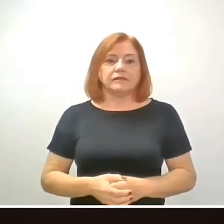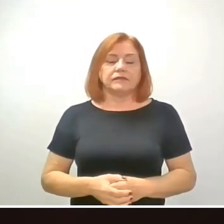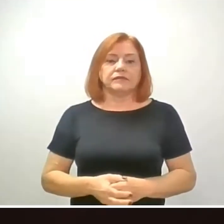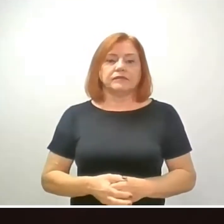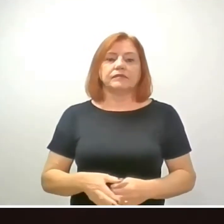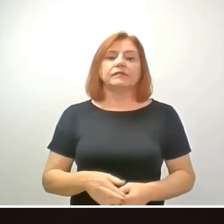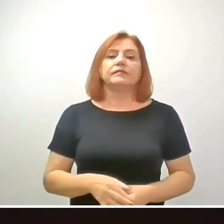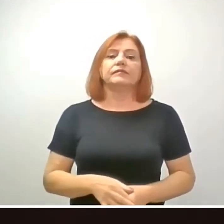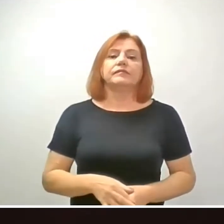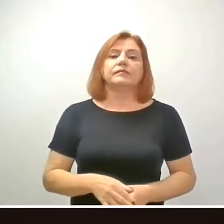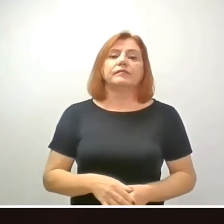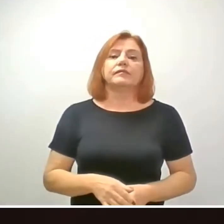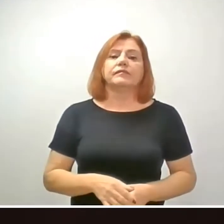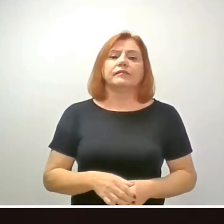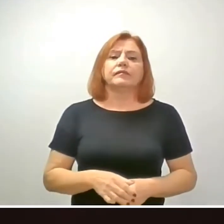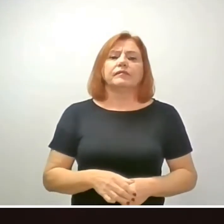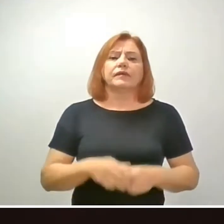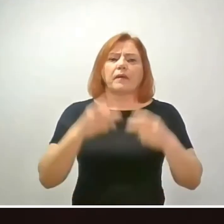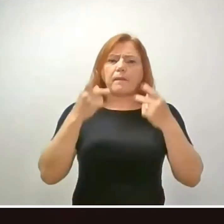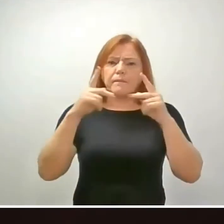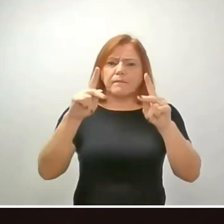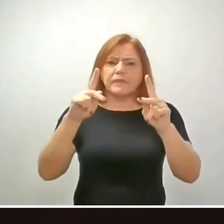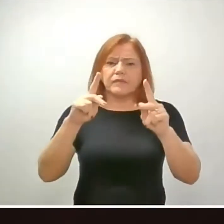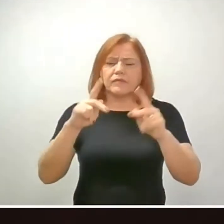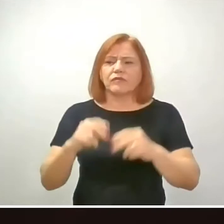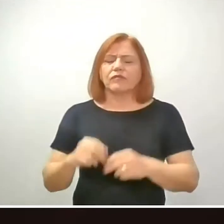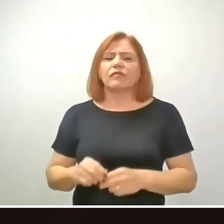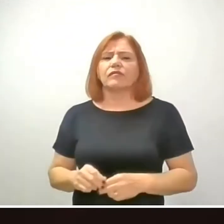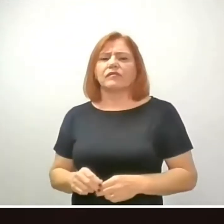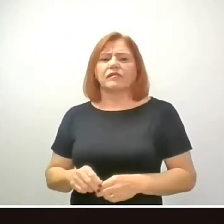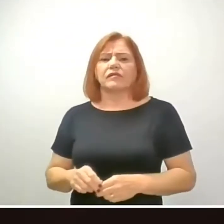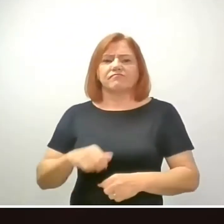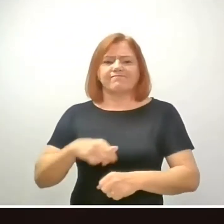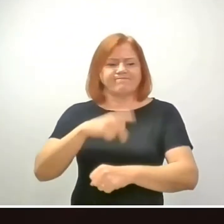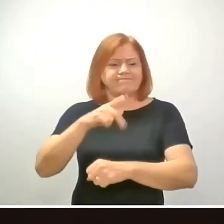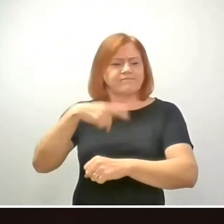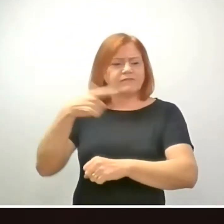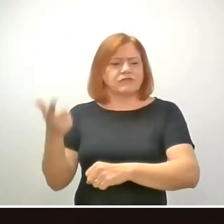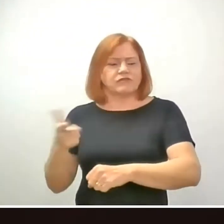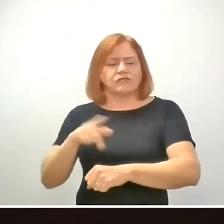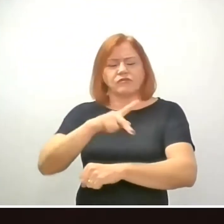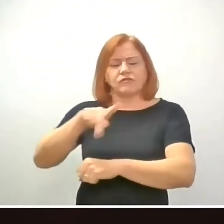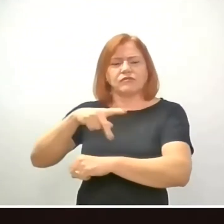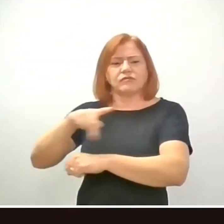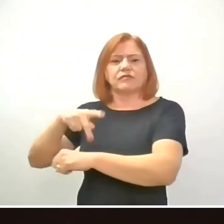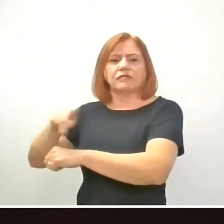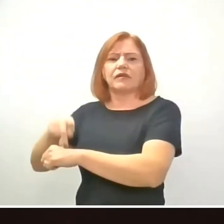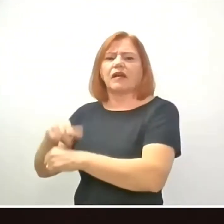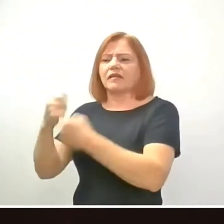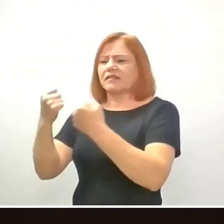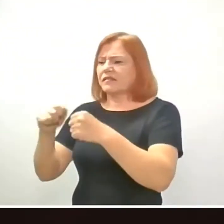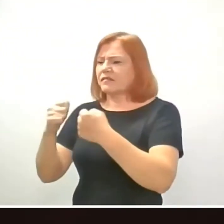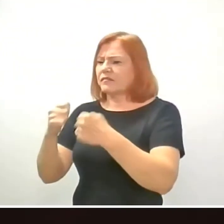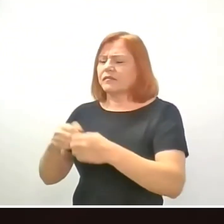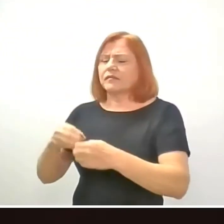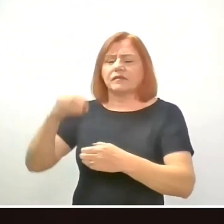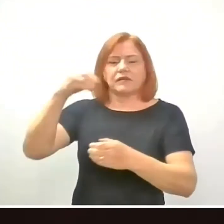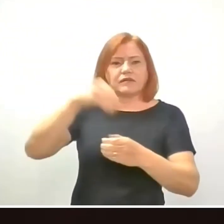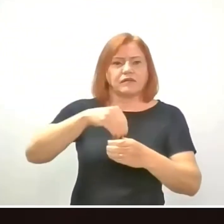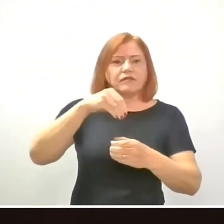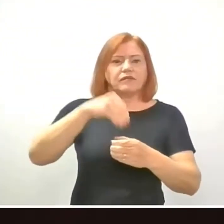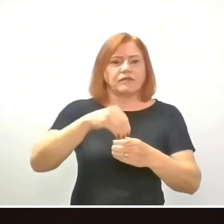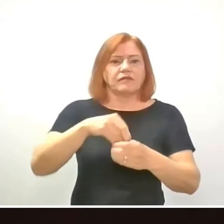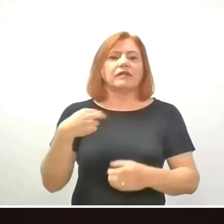igrejas, em outros continentes, e depende das nossas ofertas para manter